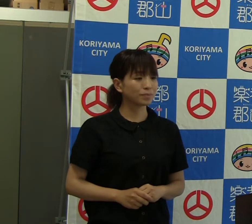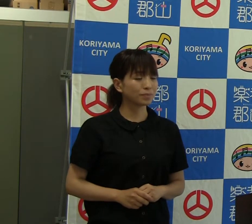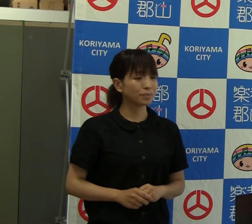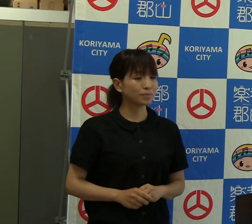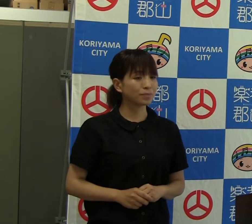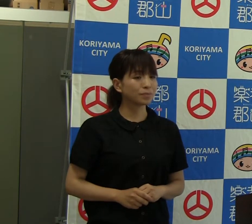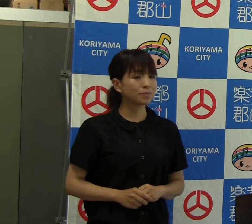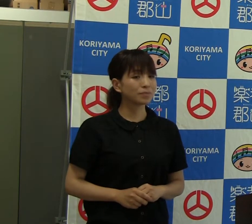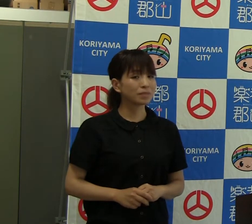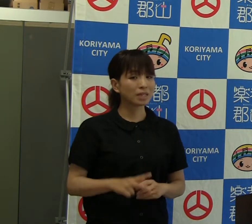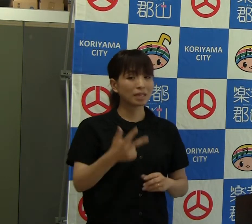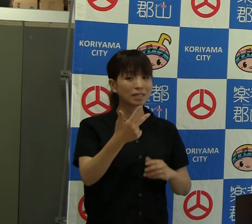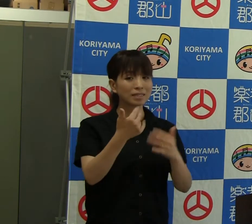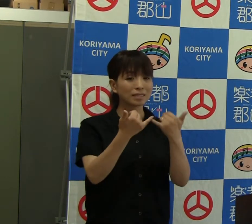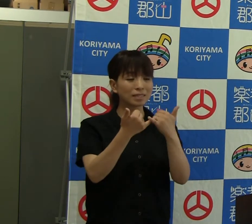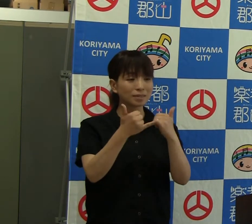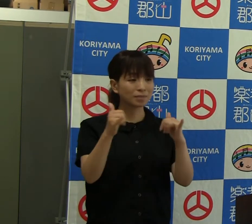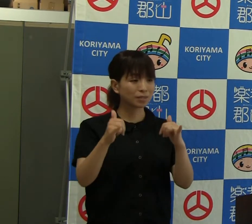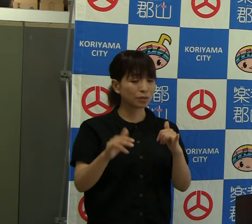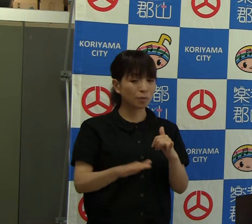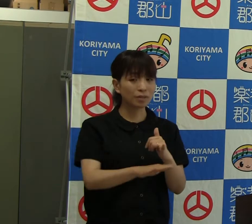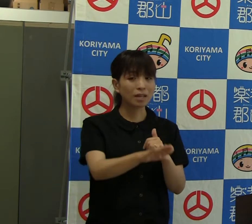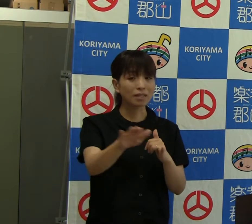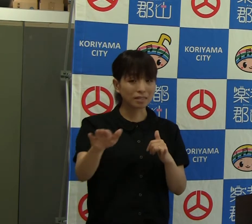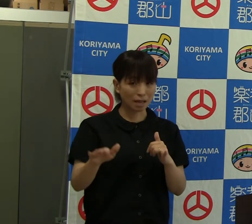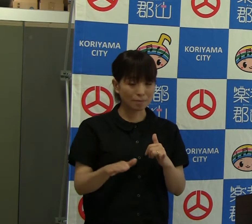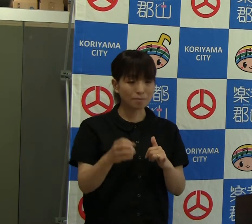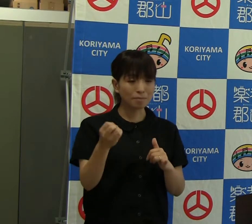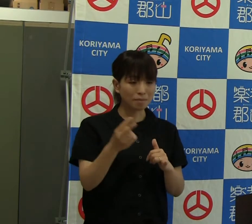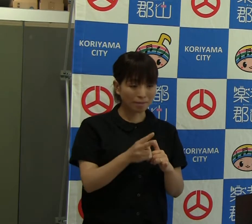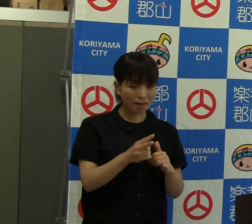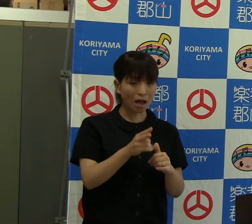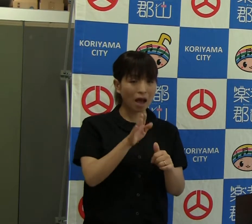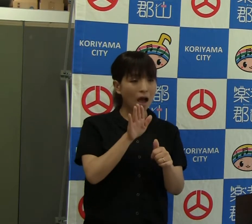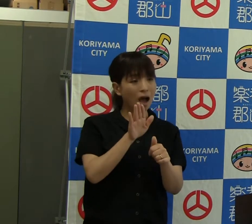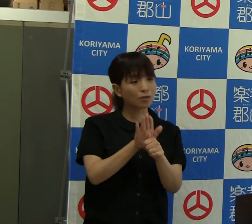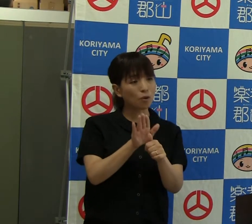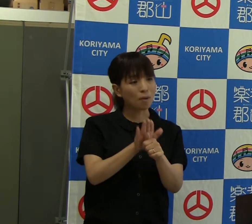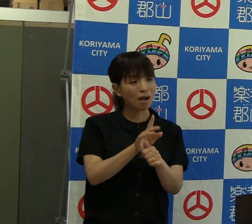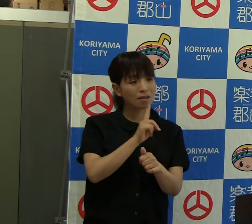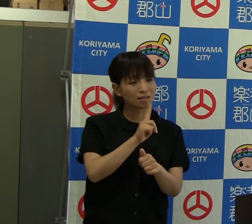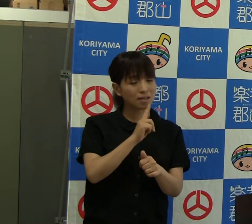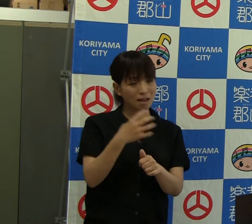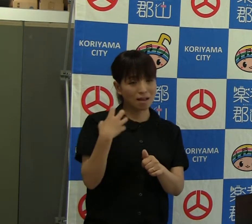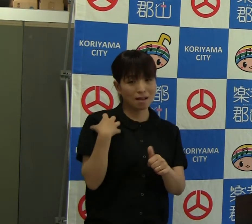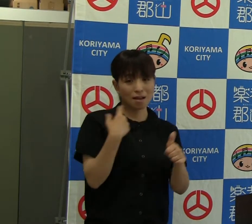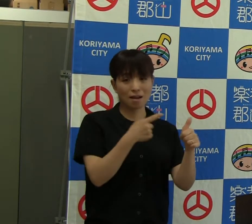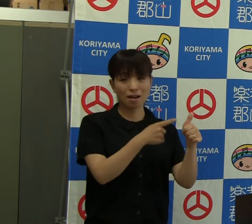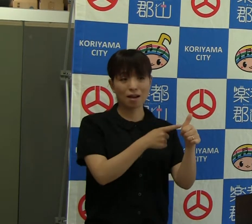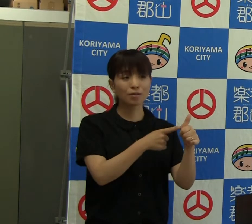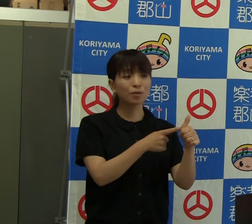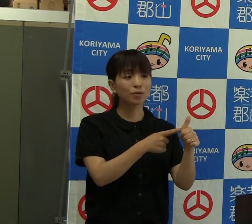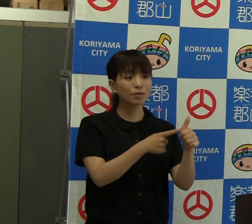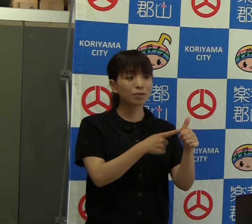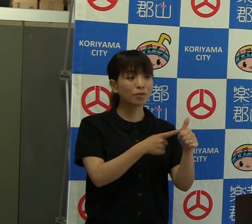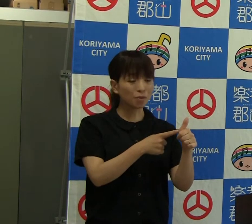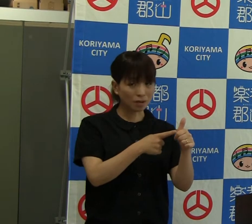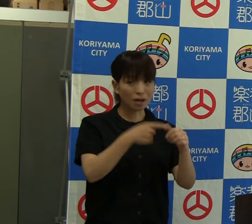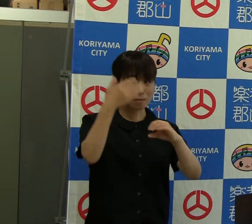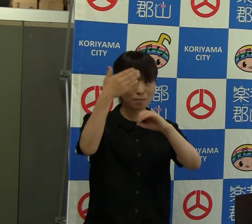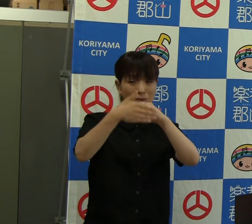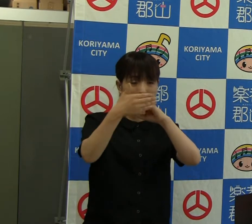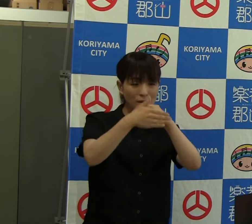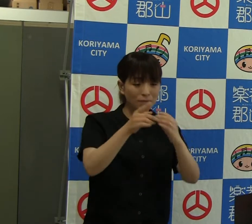先ほどありました市民の皆さんと、それからまあアドバイザーの方ですね、これそんなにいい風景だったのという